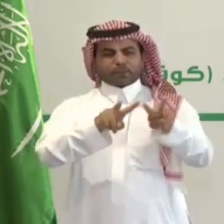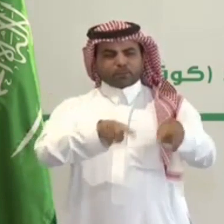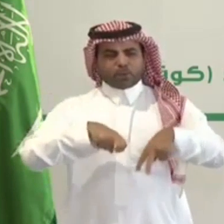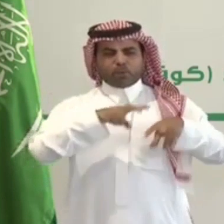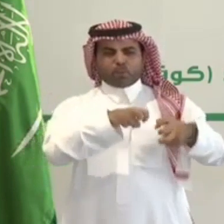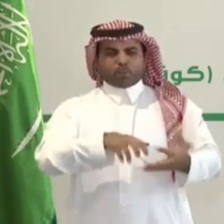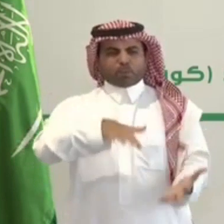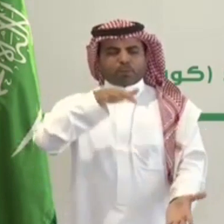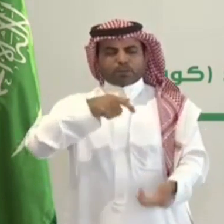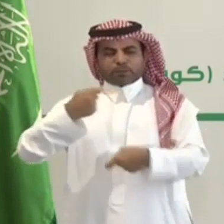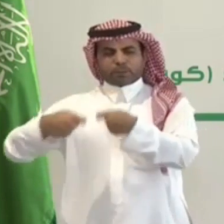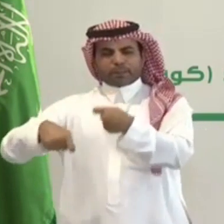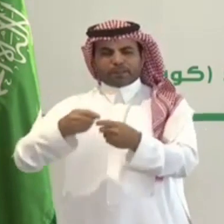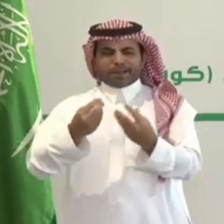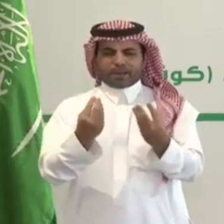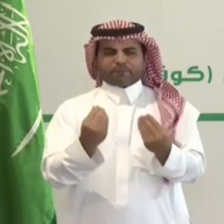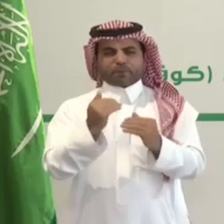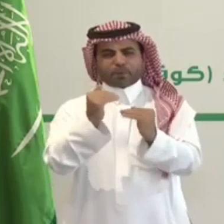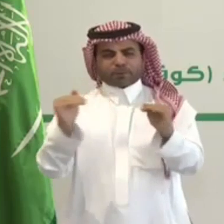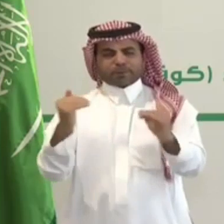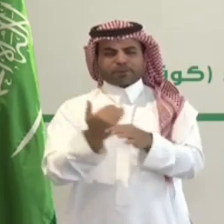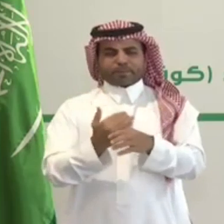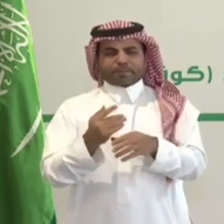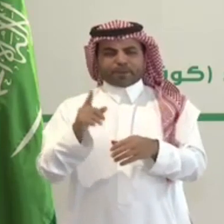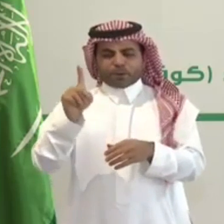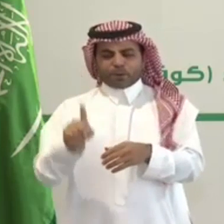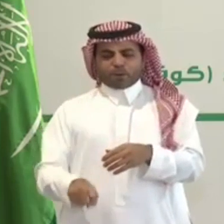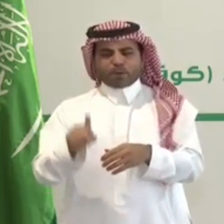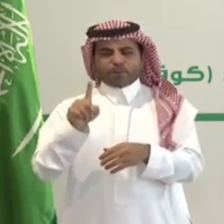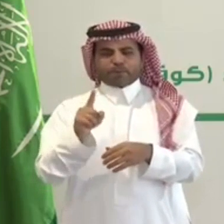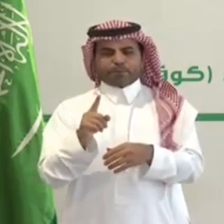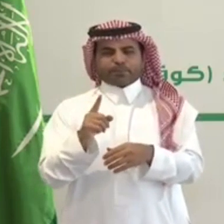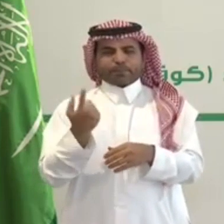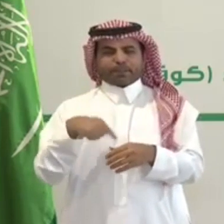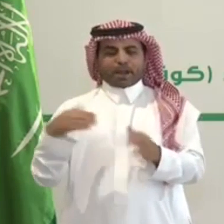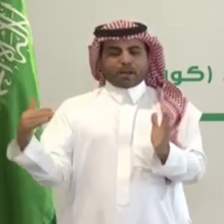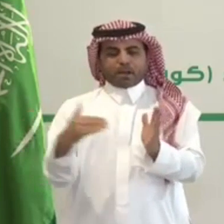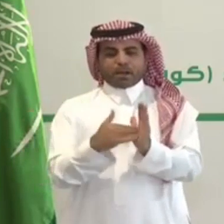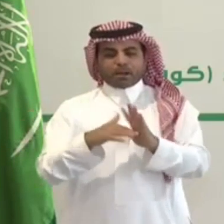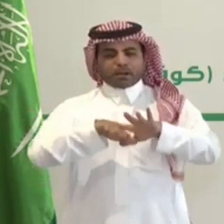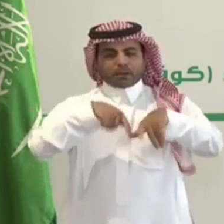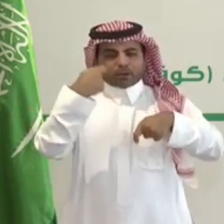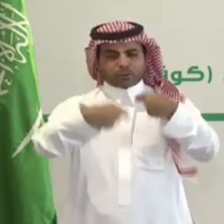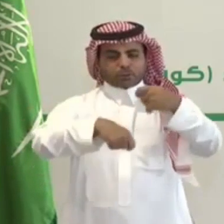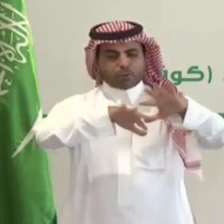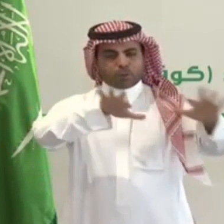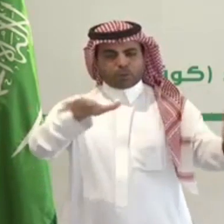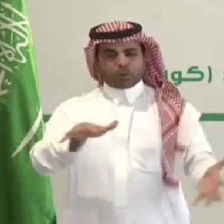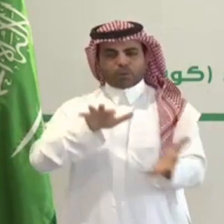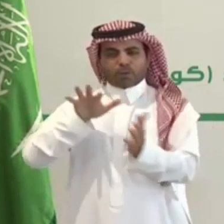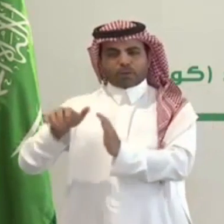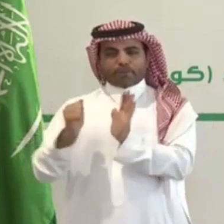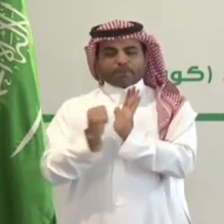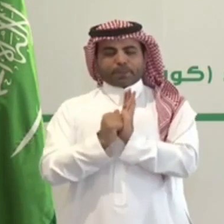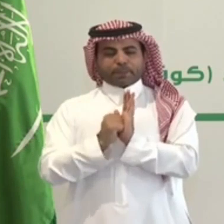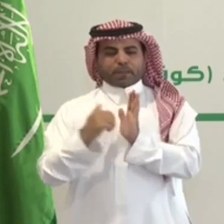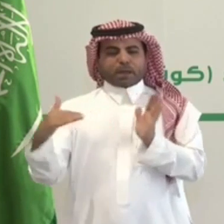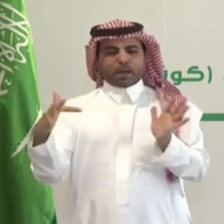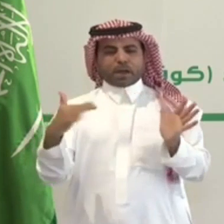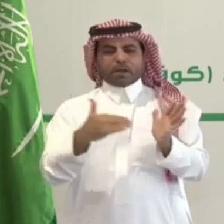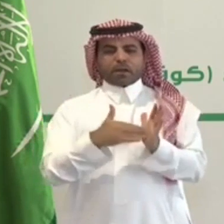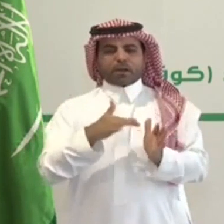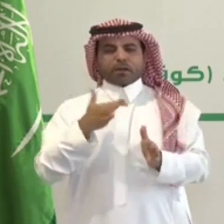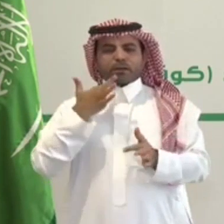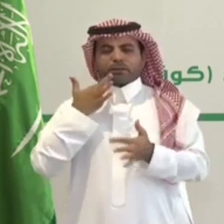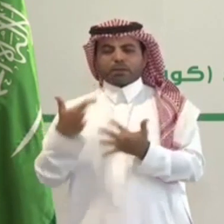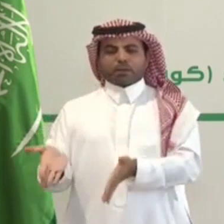تكون فترات التسوق موزعة على مدار اليوم، ألا نتسوق في اللحظة الأخيرة، وألا نسرف في الشراء ونشتري شيء زائد